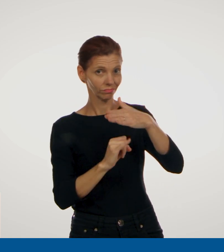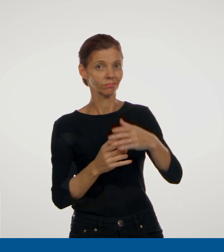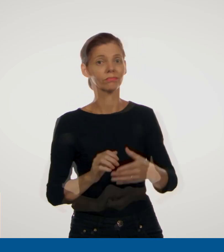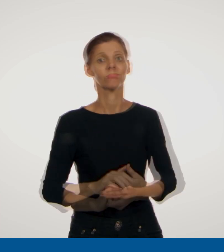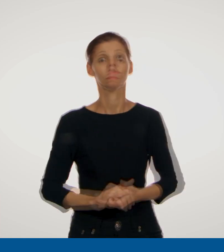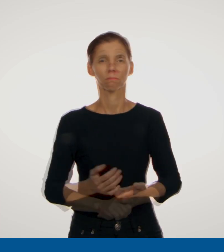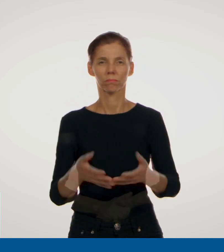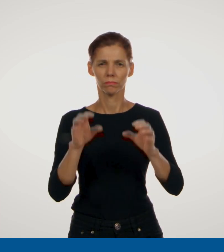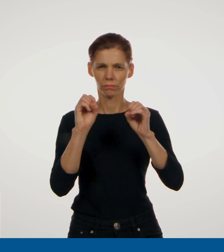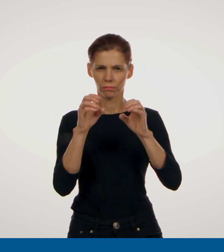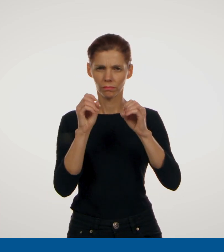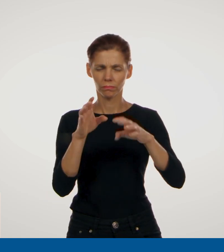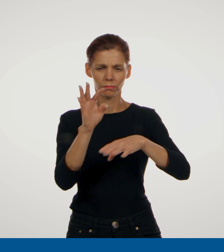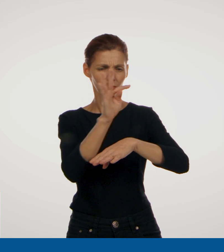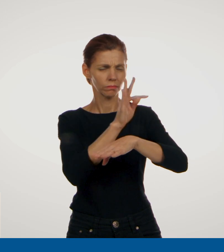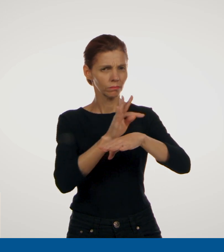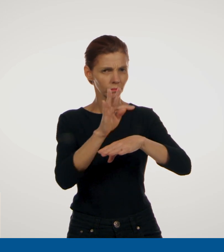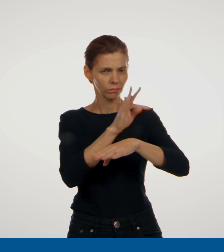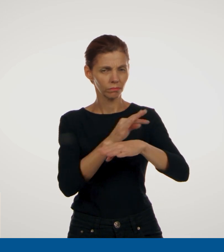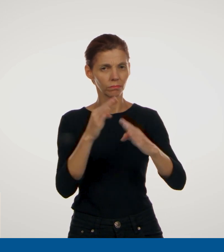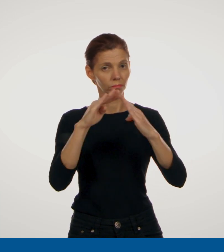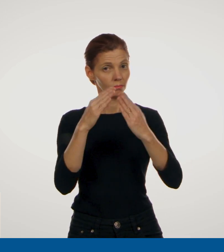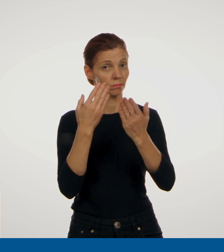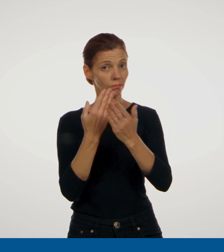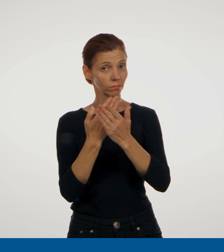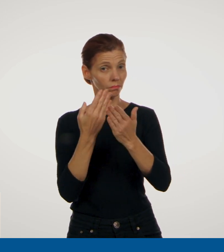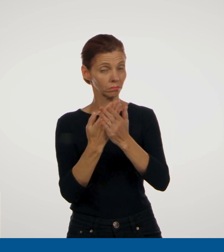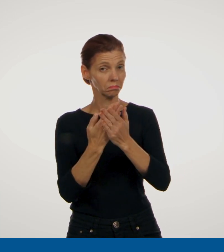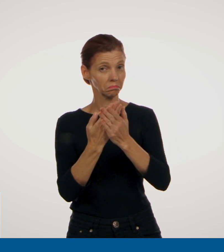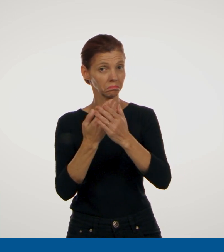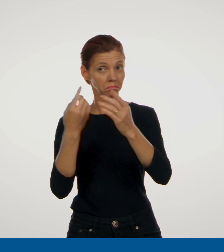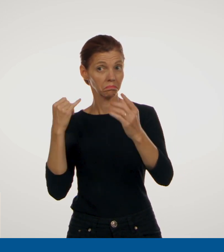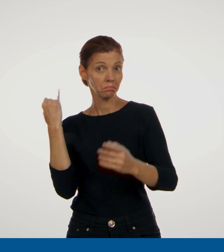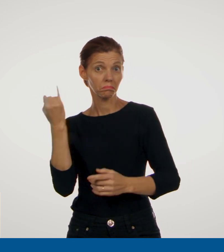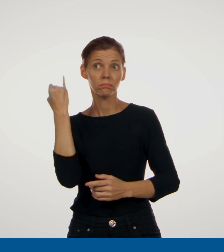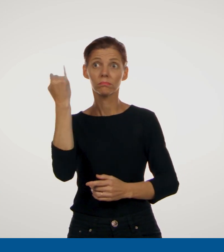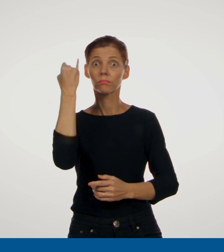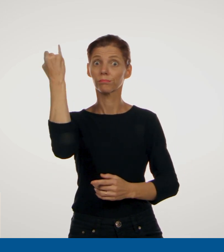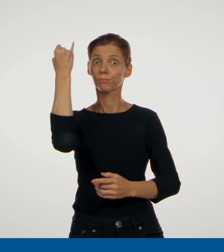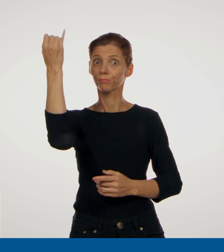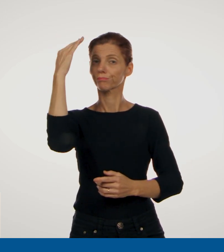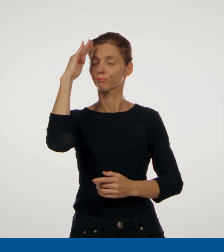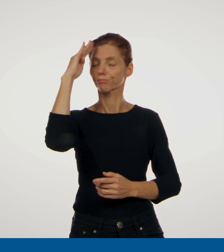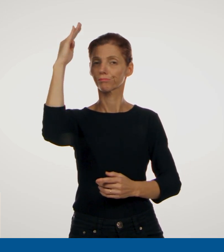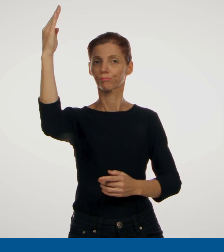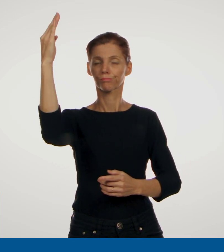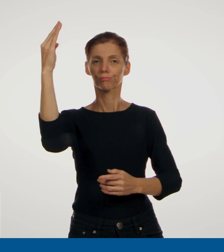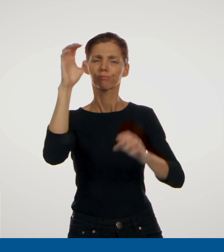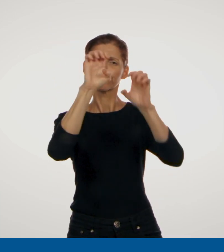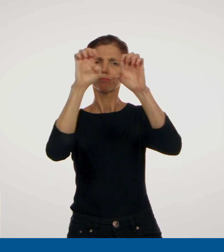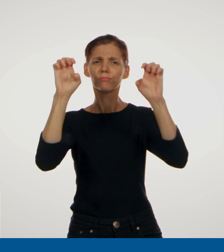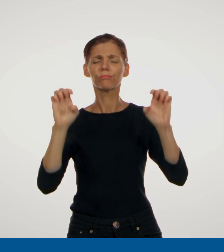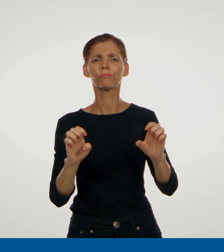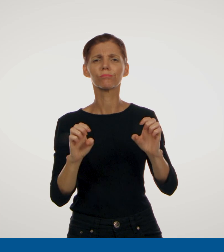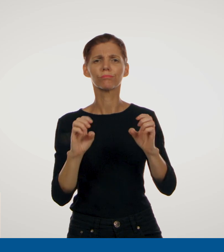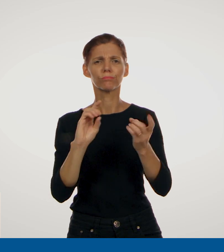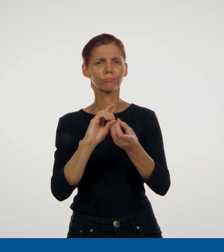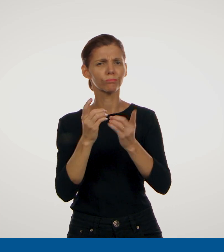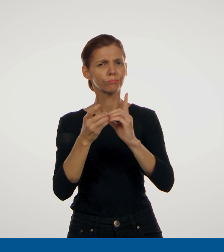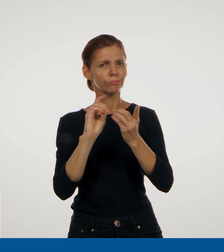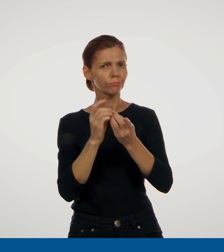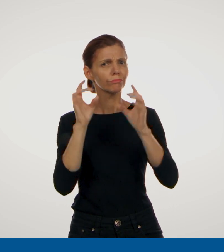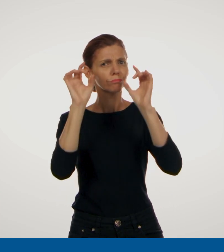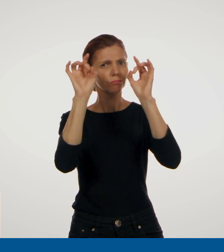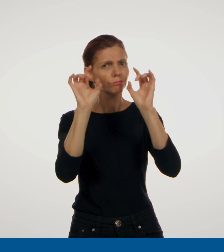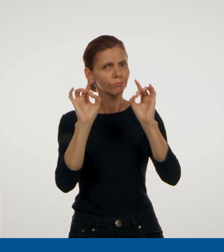é? Na educação formal, a escola ocupa lugar de destaque, ela é essencial, com a sua